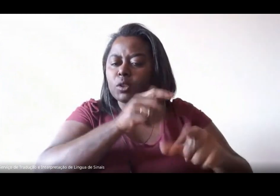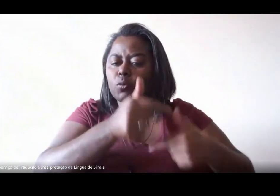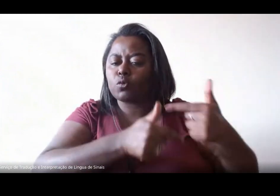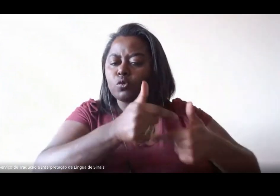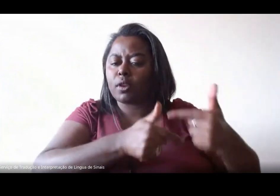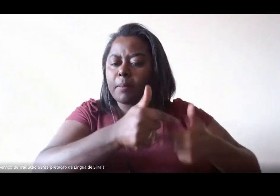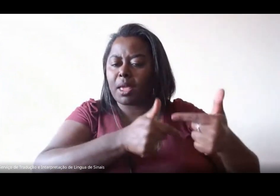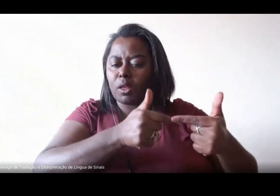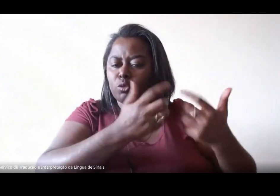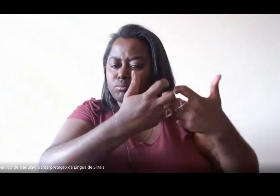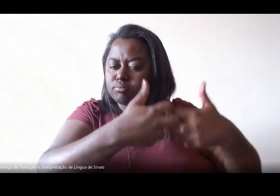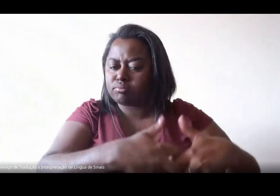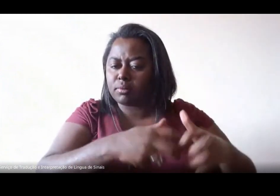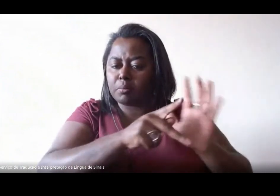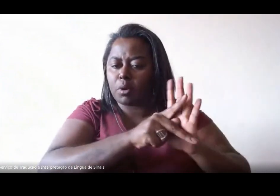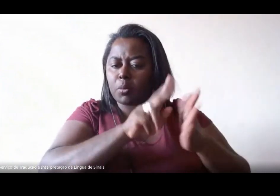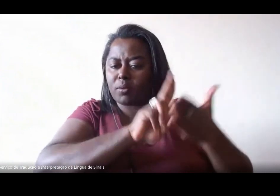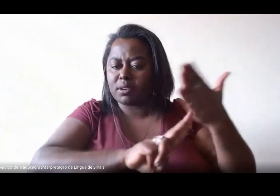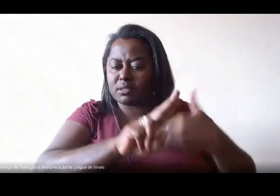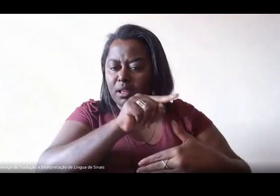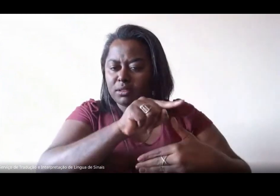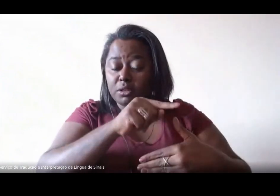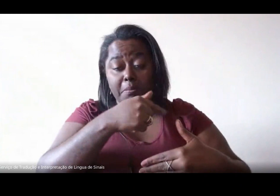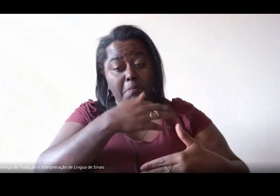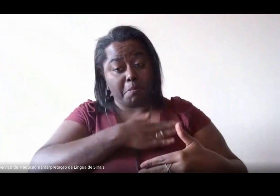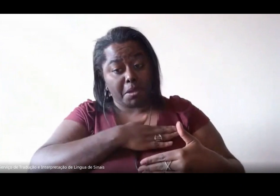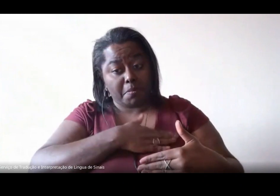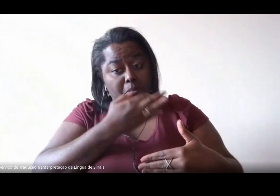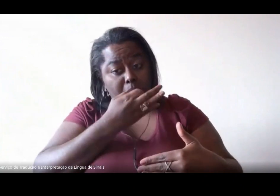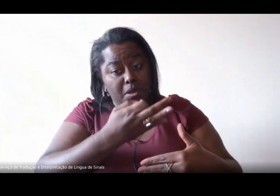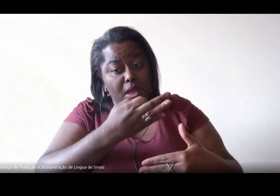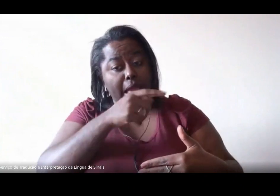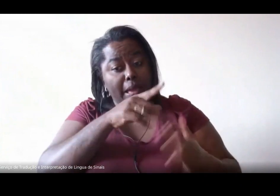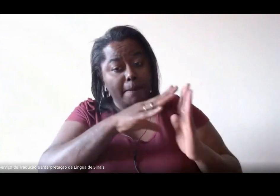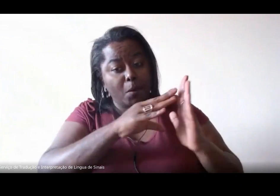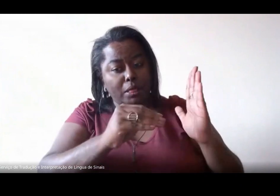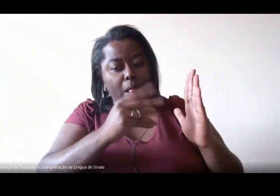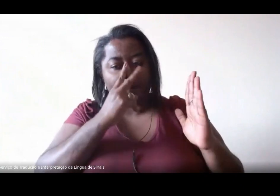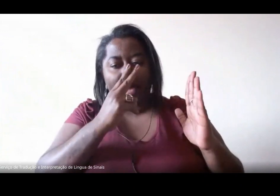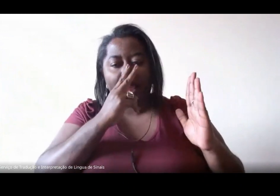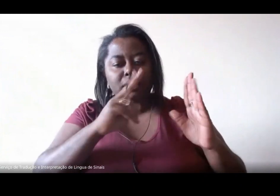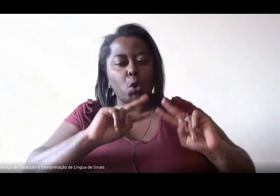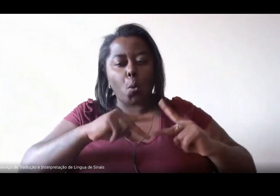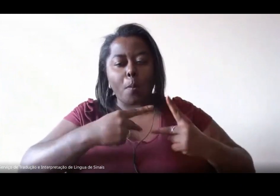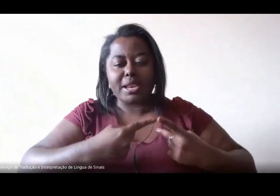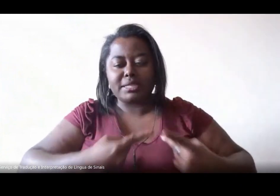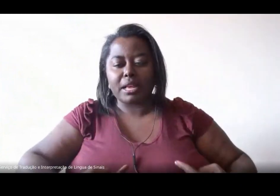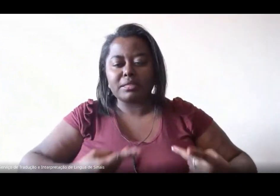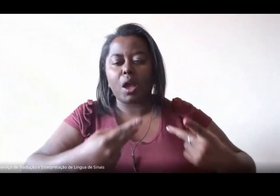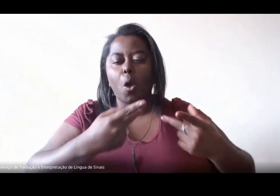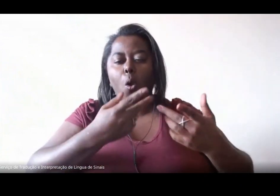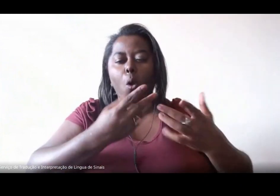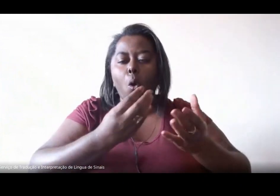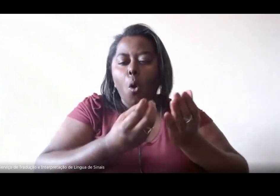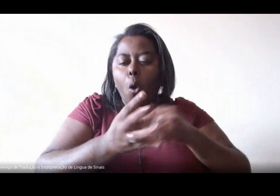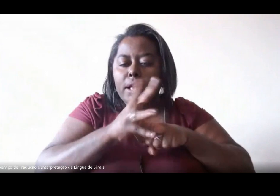da universidade. Esse é um modelo que, do meu ponto de vista, produz a desumanização